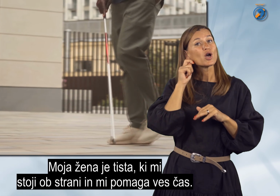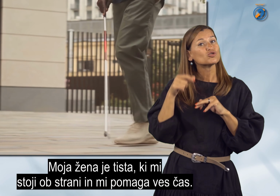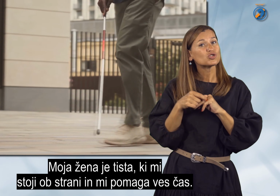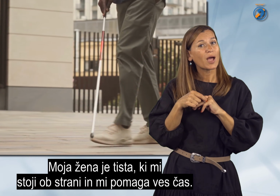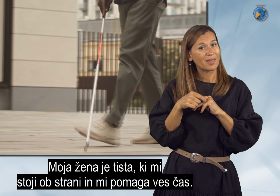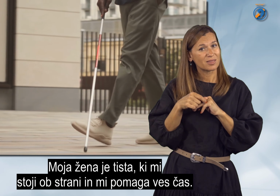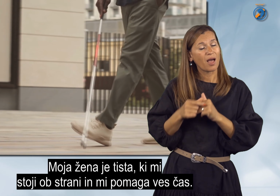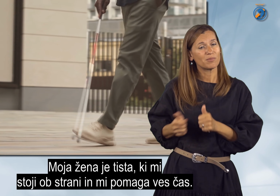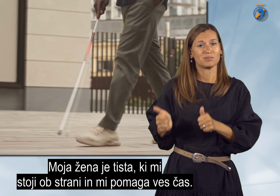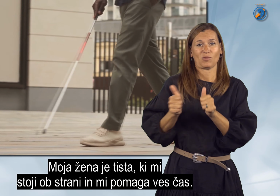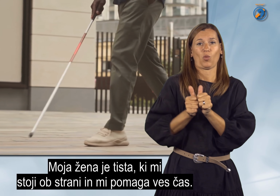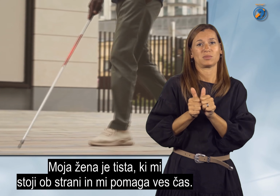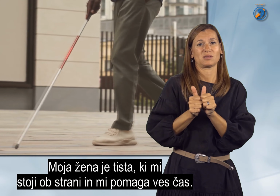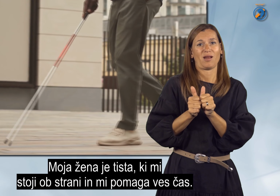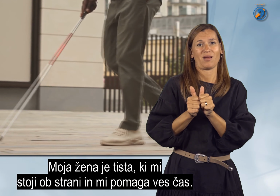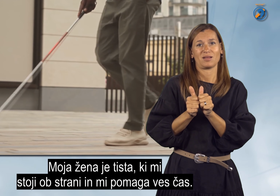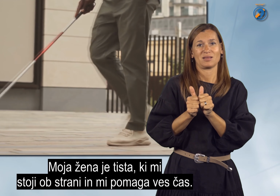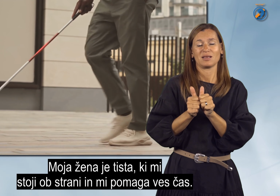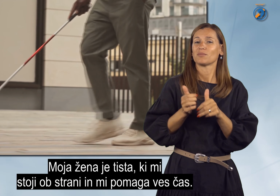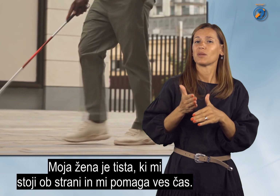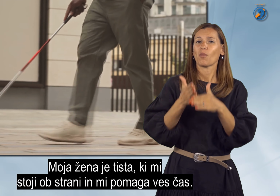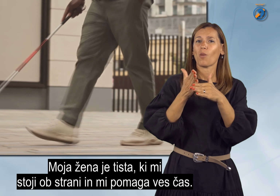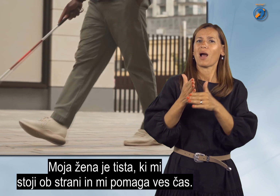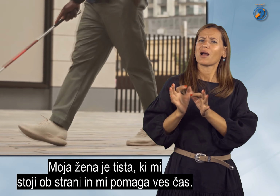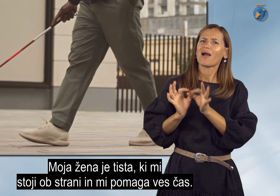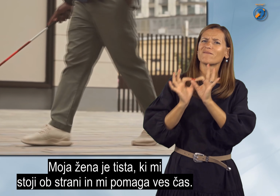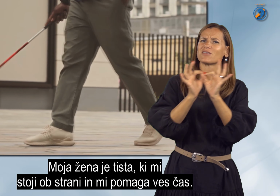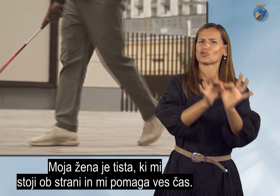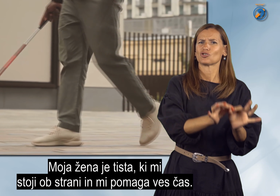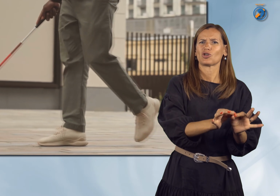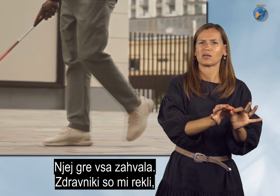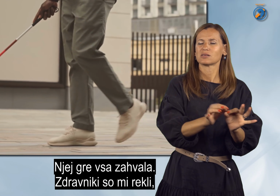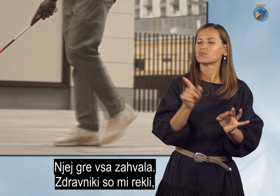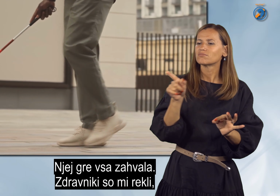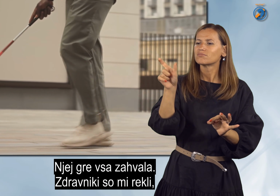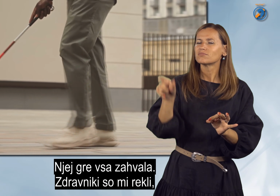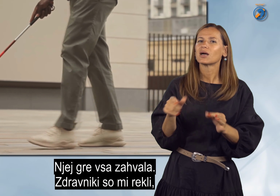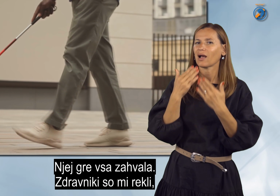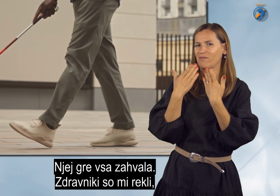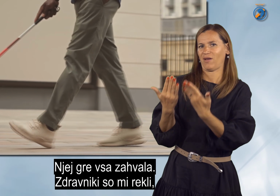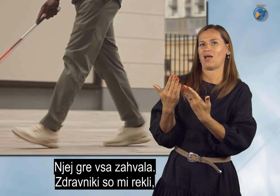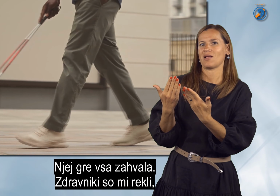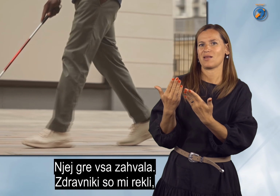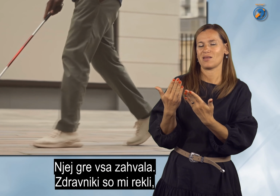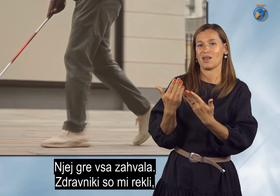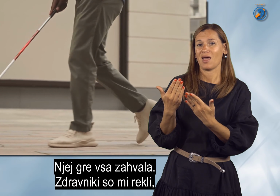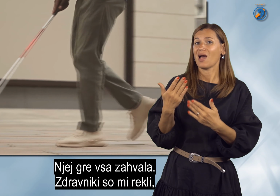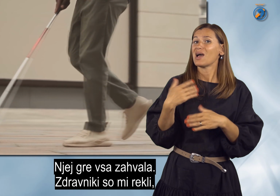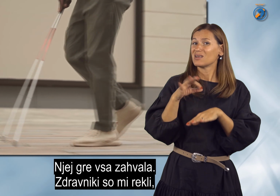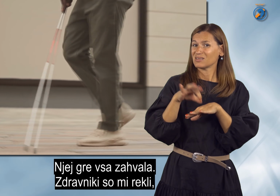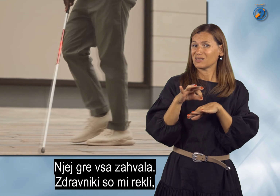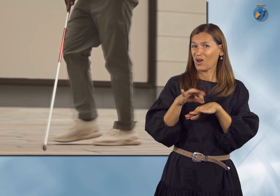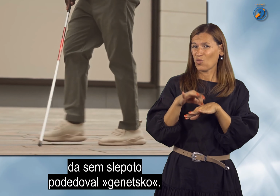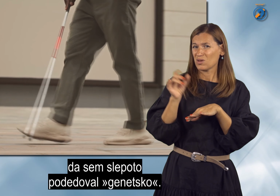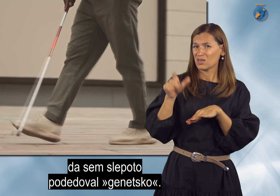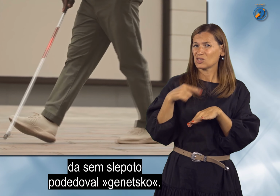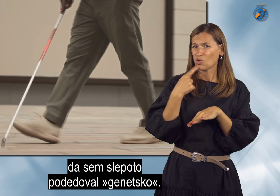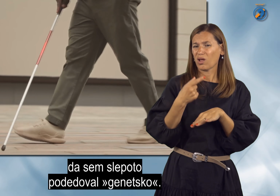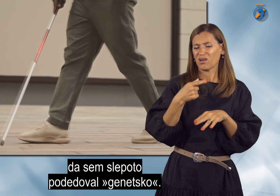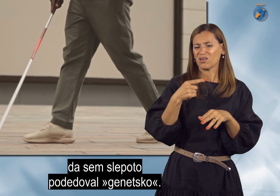Moja žena je tista, ki mi stoji ob strani in mi pomaga ves čas. Njej gre vsa zahvala. Zdravniki so mi rekli, da